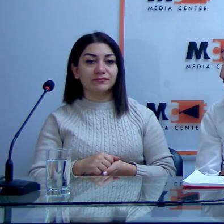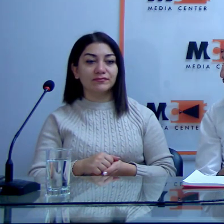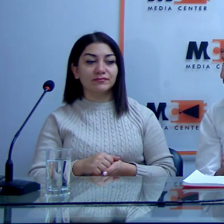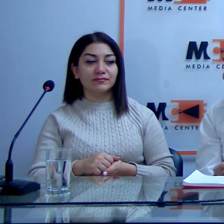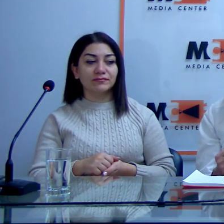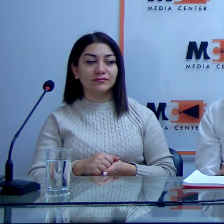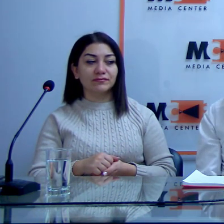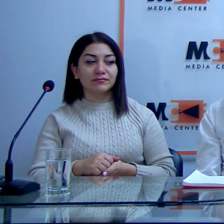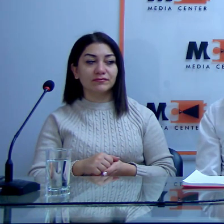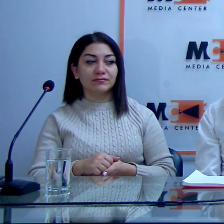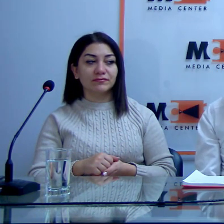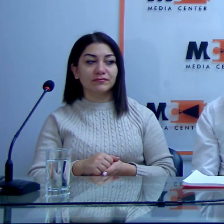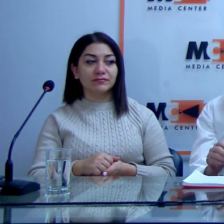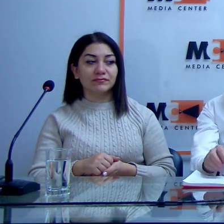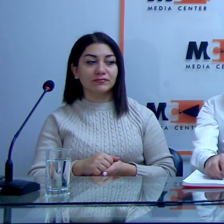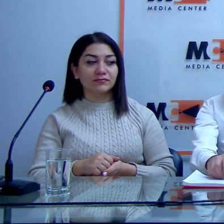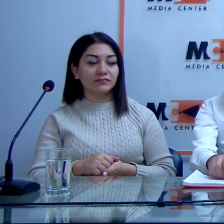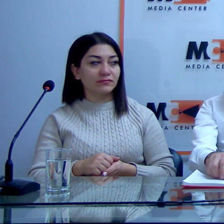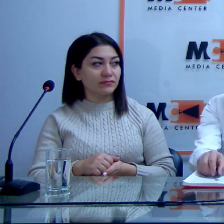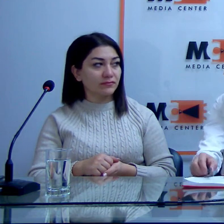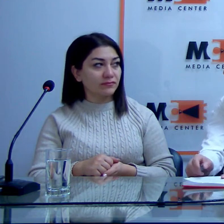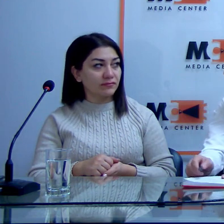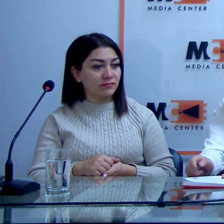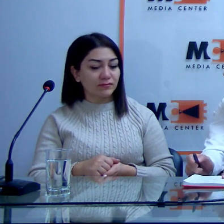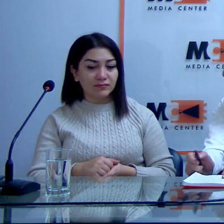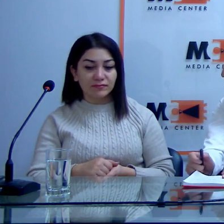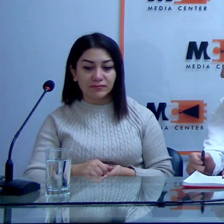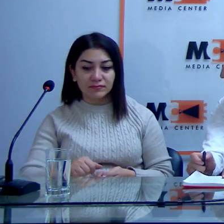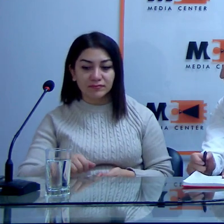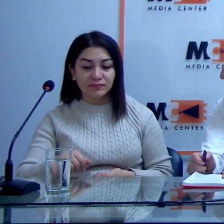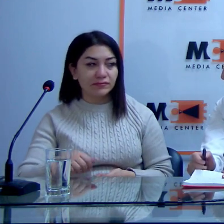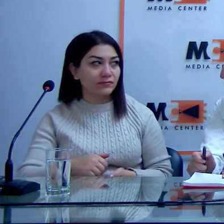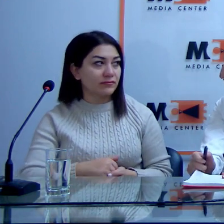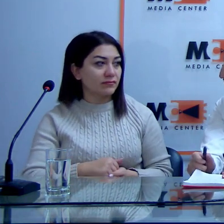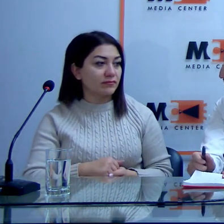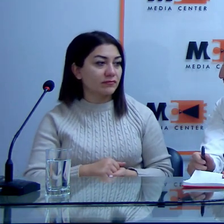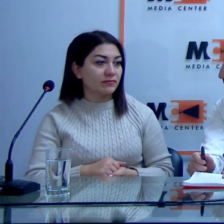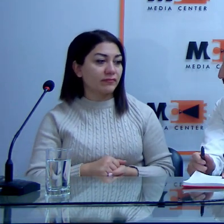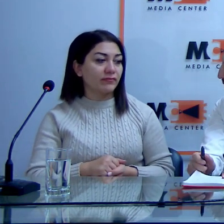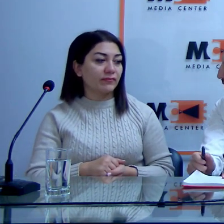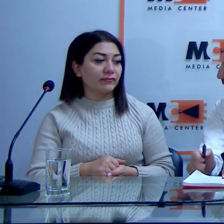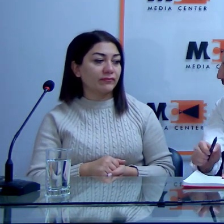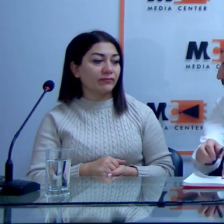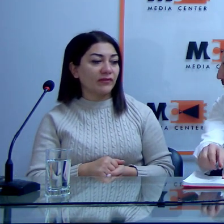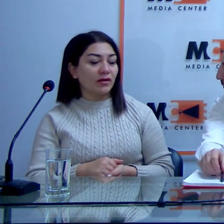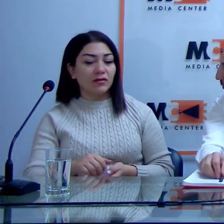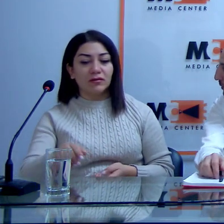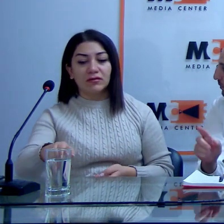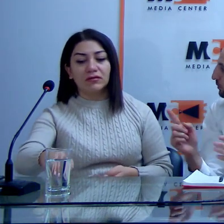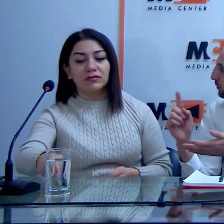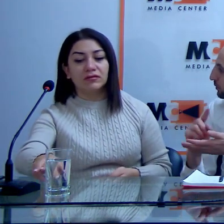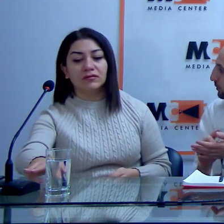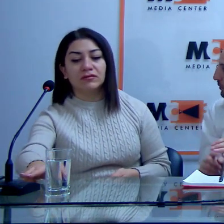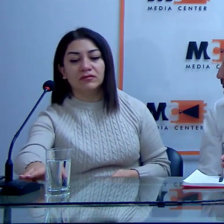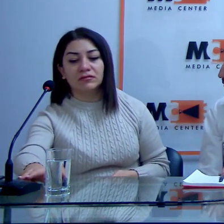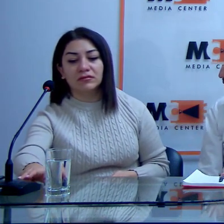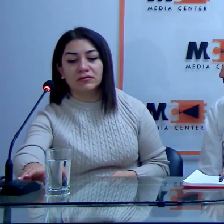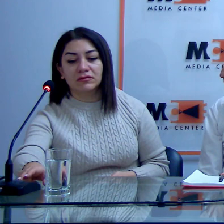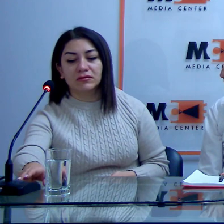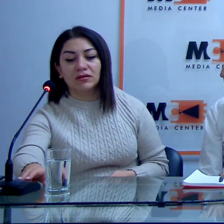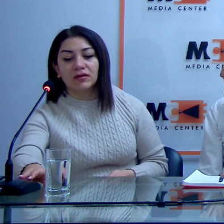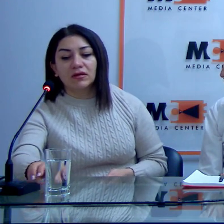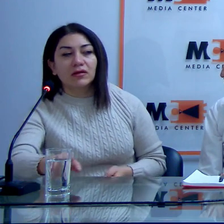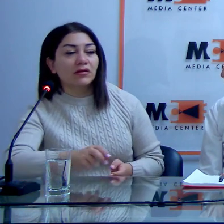Եվ կարծեմ ոչ թե կարծեմ օրենքով թույլատրվում է, չէ՞, մեքենա վարել, բայց ցավոք սրտի այս հմտությունն էլ է բավականին պակասում։ Եթե